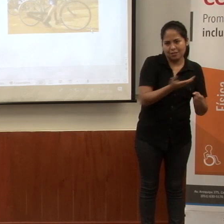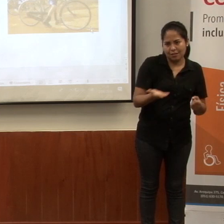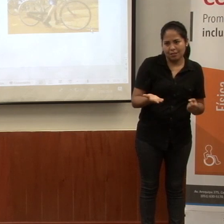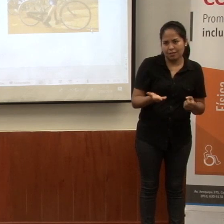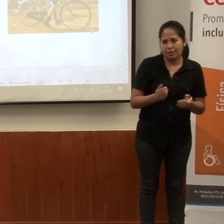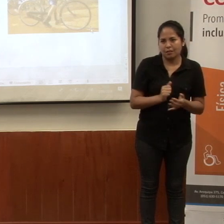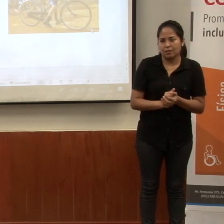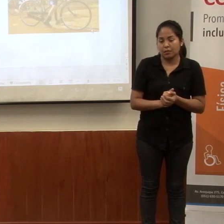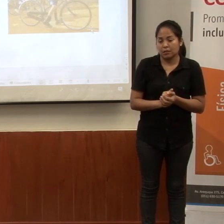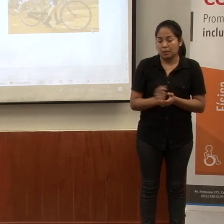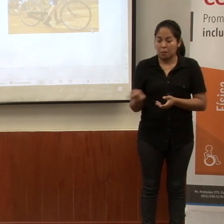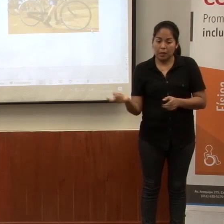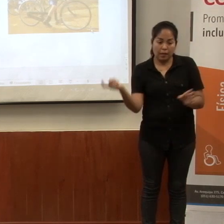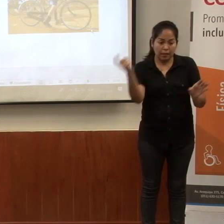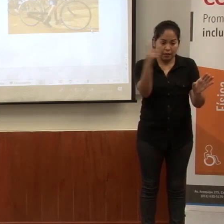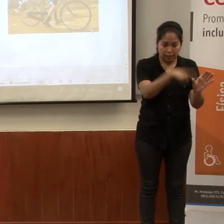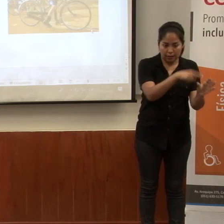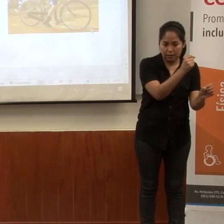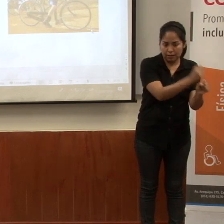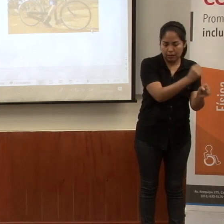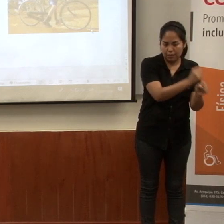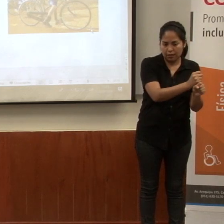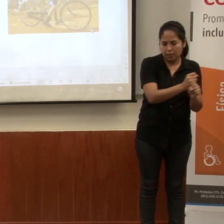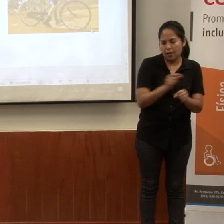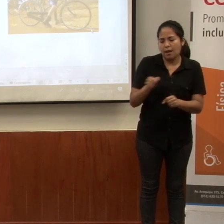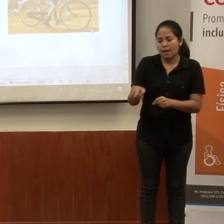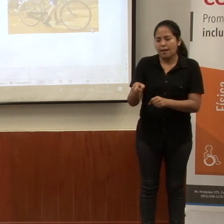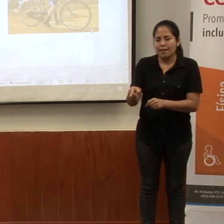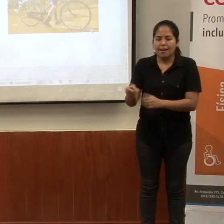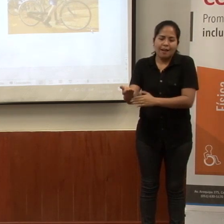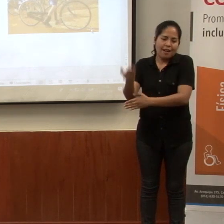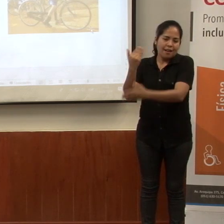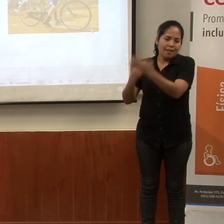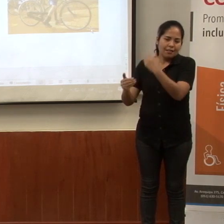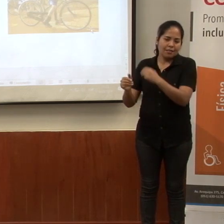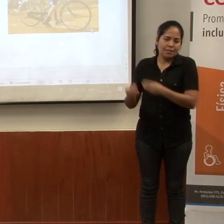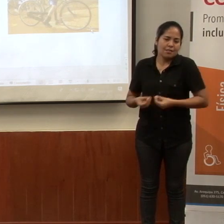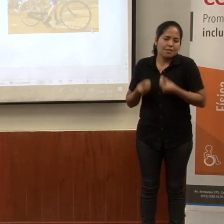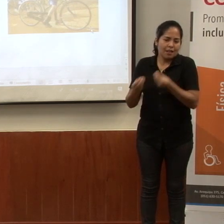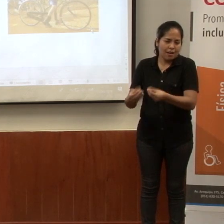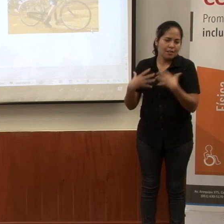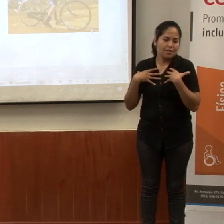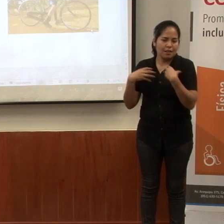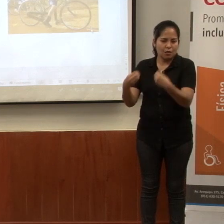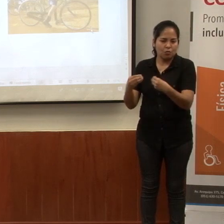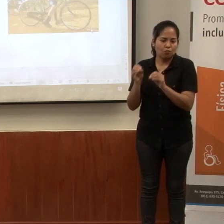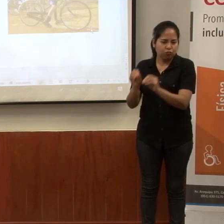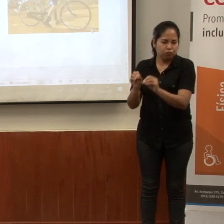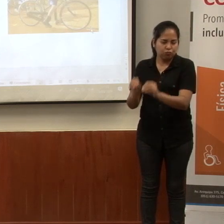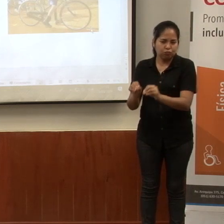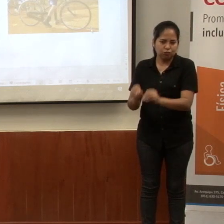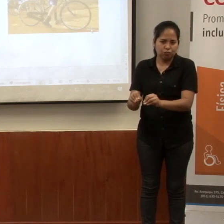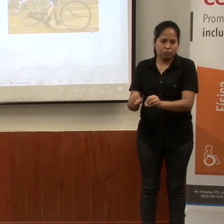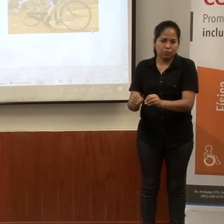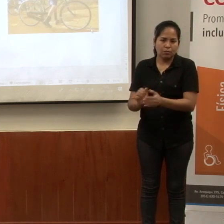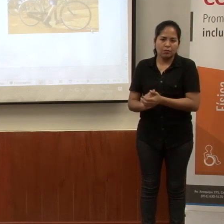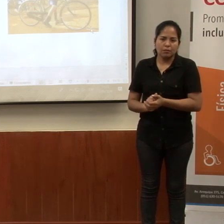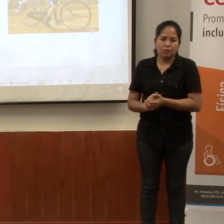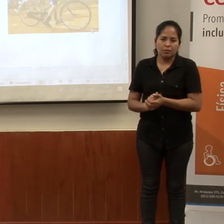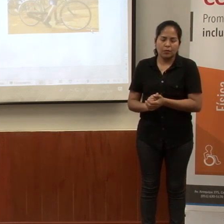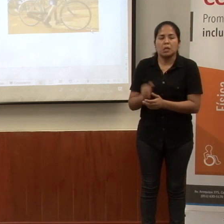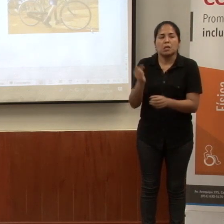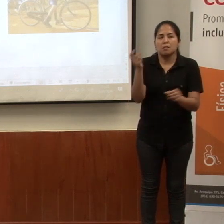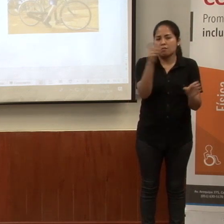trabajar, tiene que tener la mejor salud, la mejor educación para el trabajo y desde luego